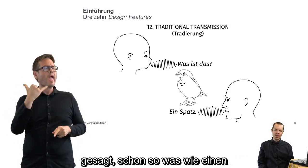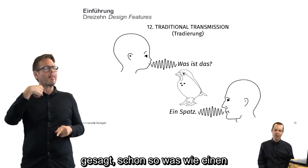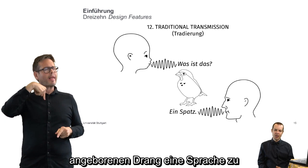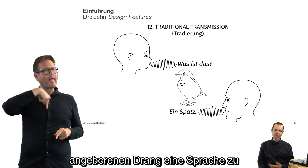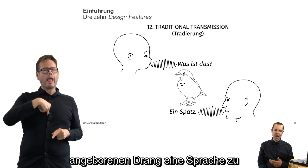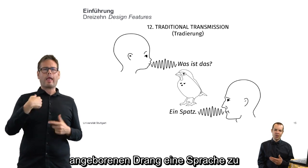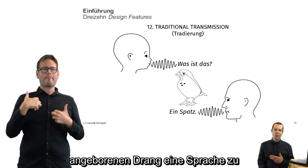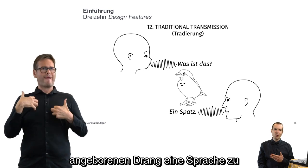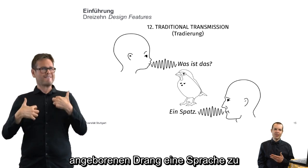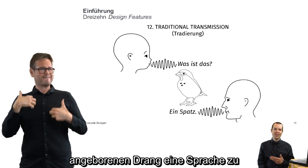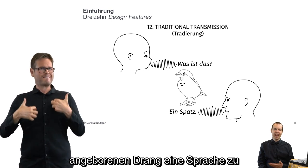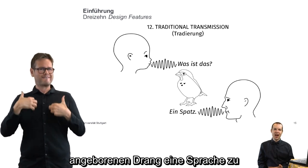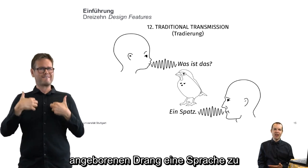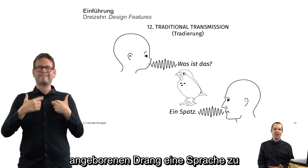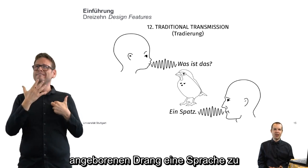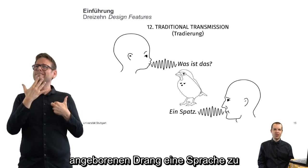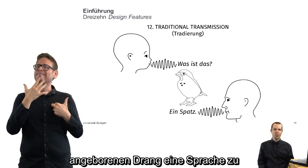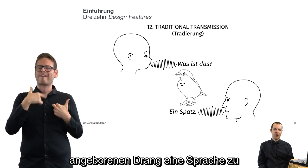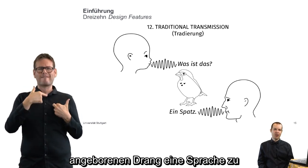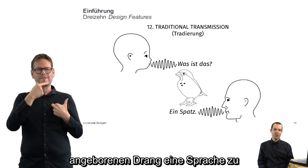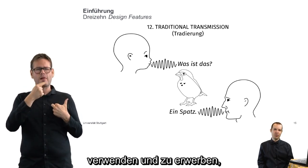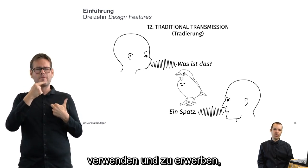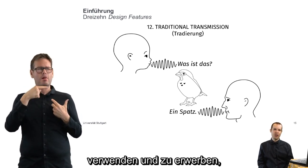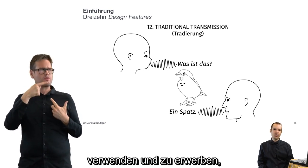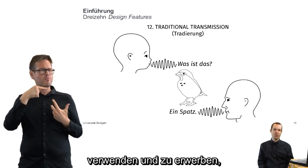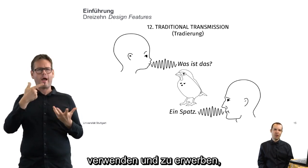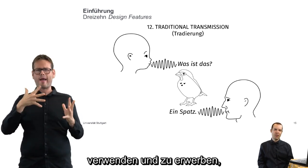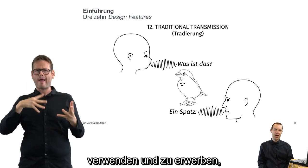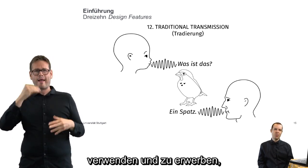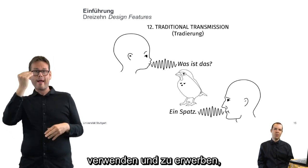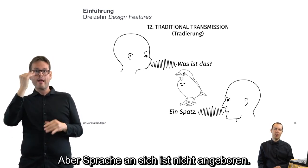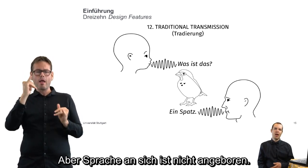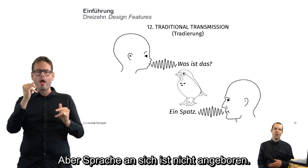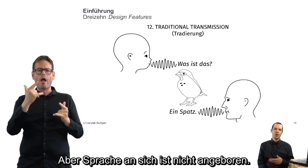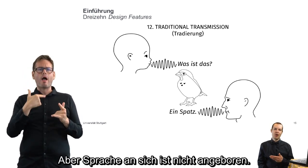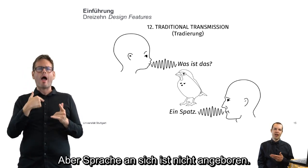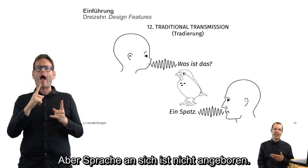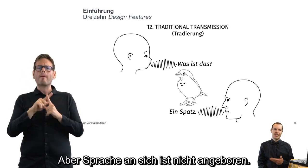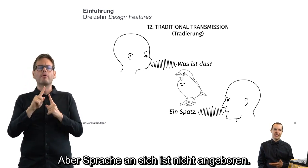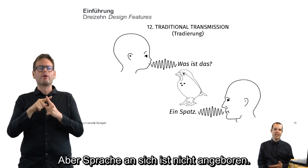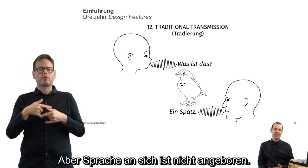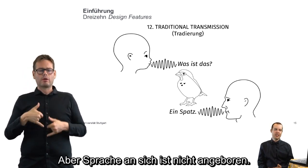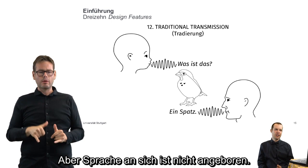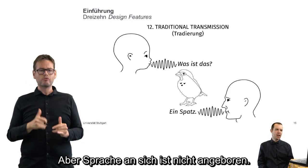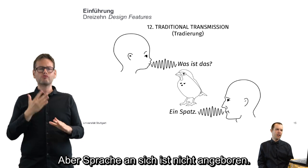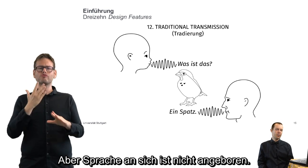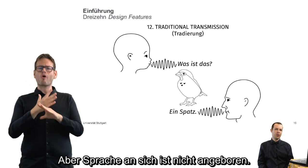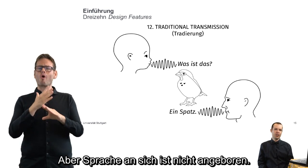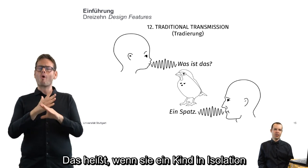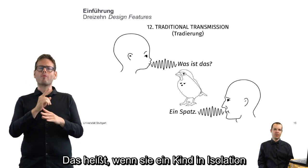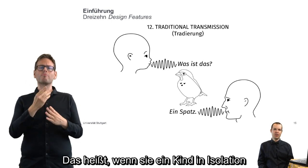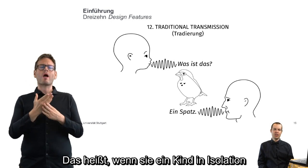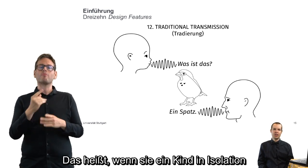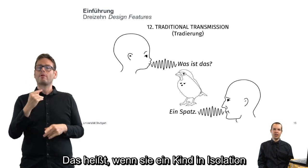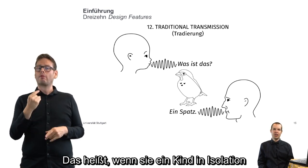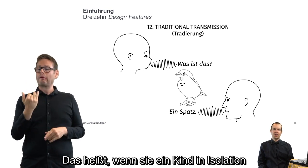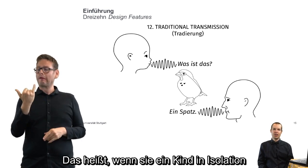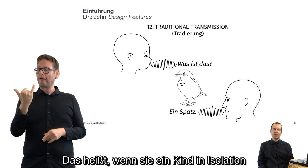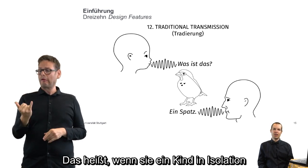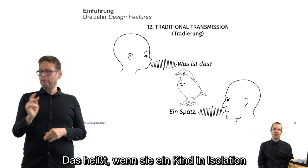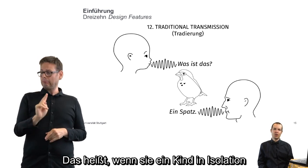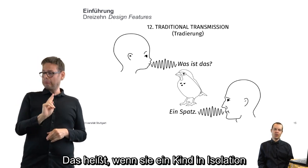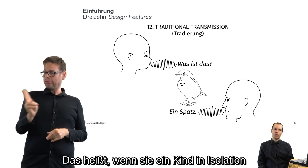einen angeborenen Drang, eine Sprache zu verwenden und zu erwerben, aber Sprache an sich ist nicht angeboren. Das heißt, wenn Sie